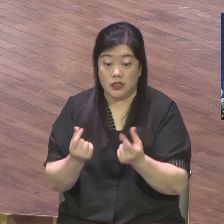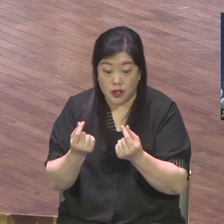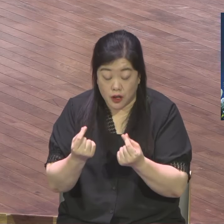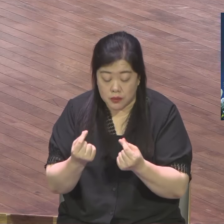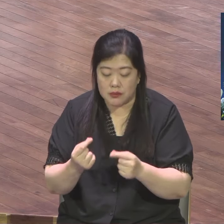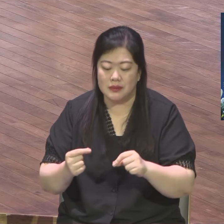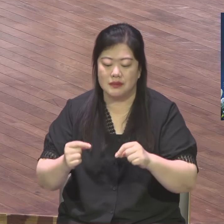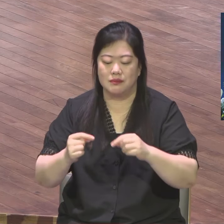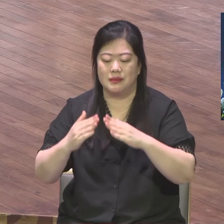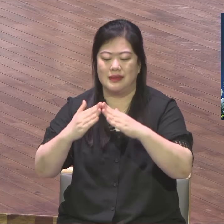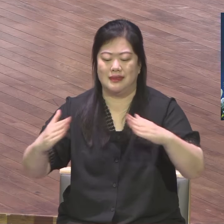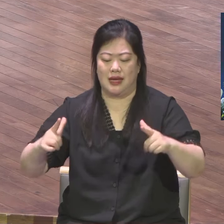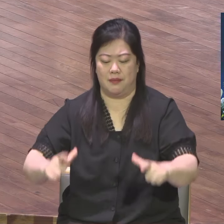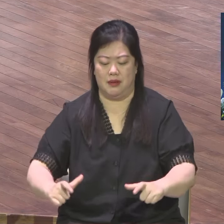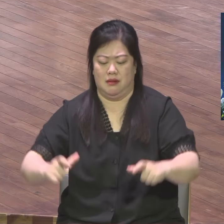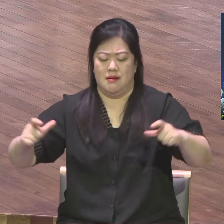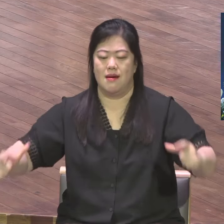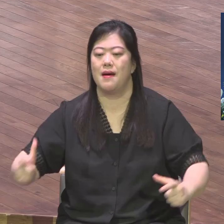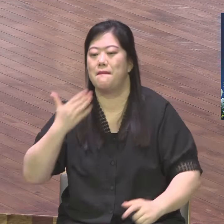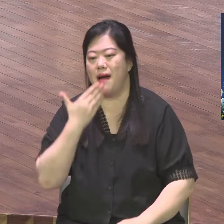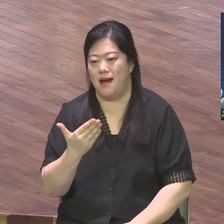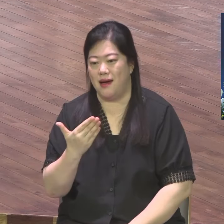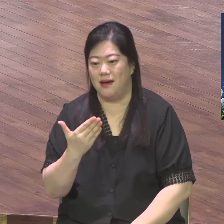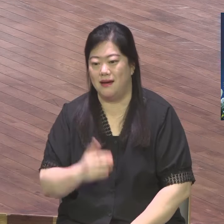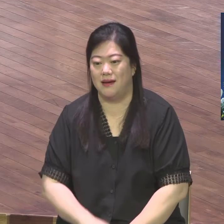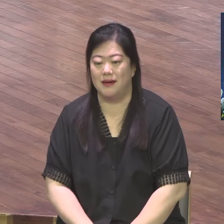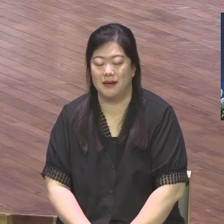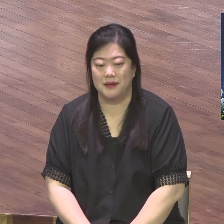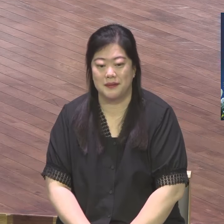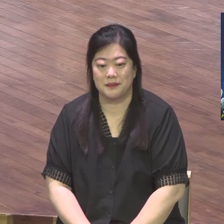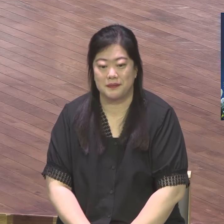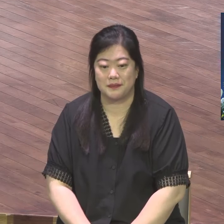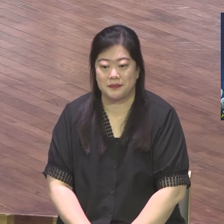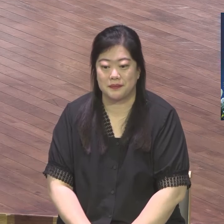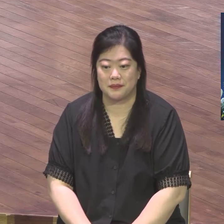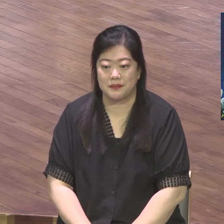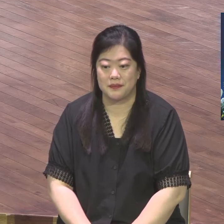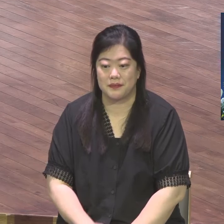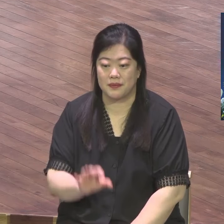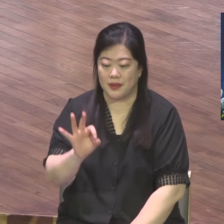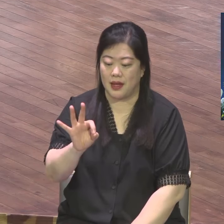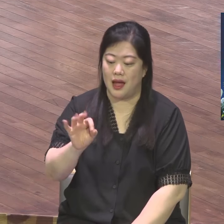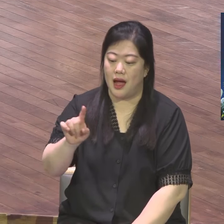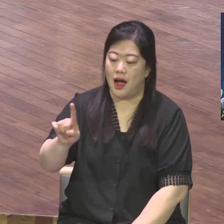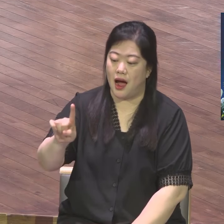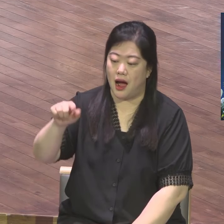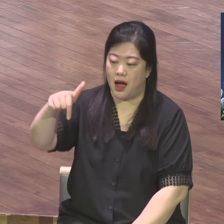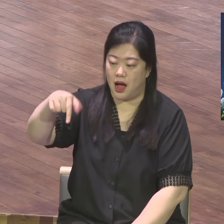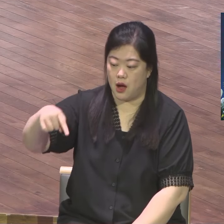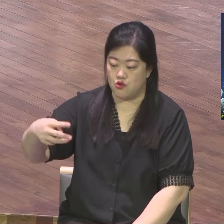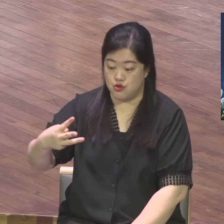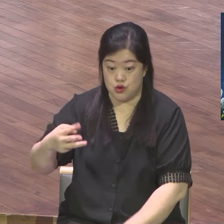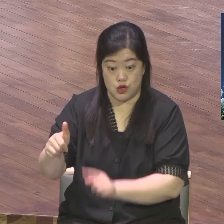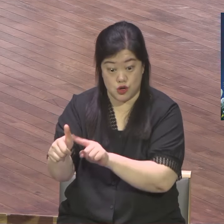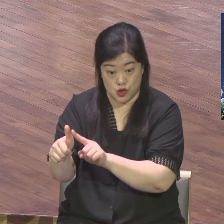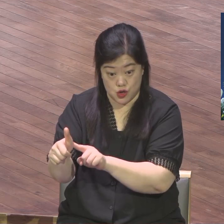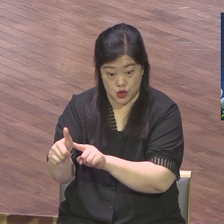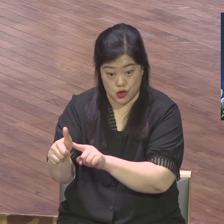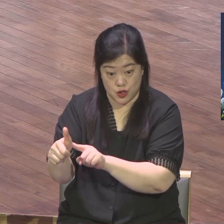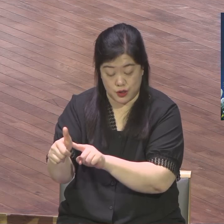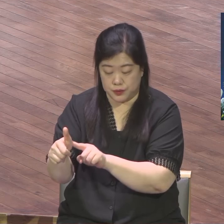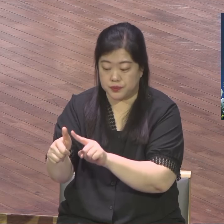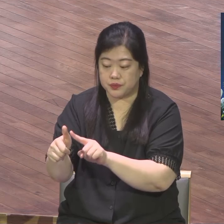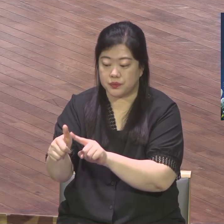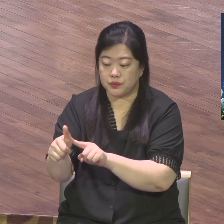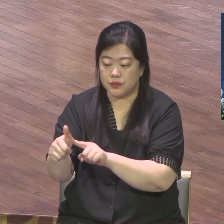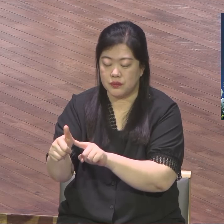이게 지혜로운 자의 삶이다. 오늘 본문에 보면 아굴이 세운 기도 망대에 대해서 나와 있는데 아굴이란